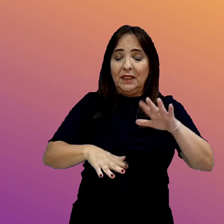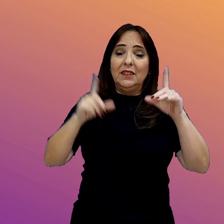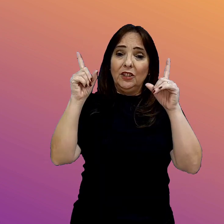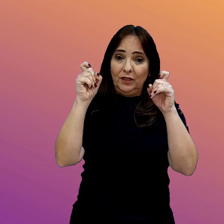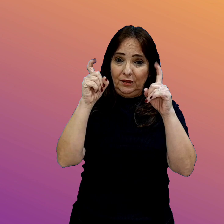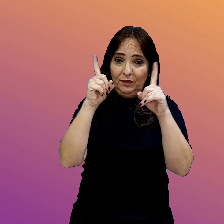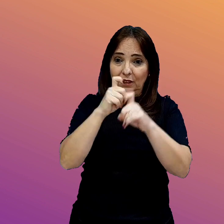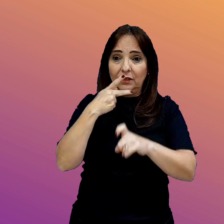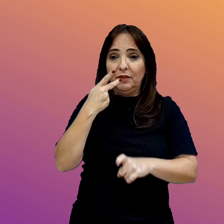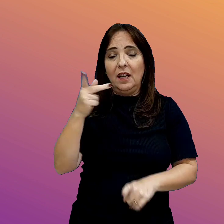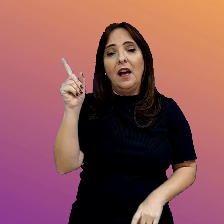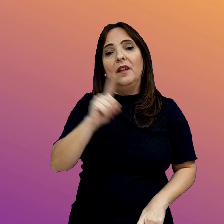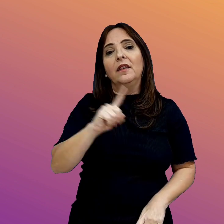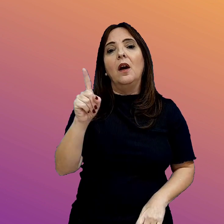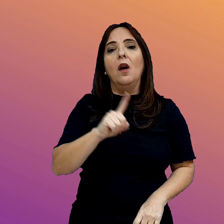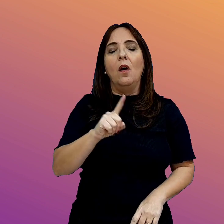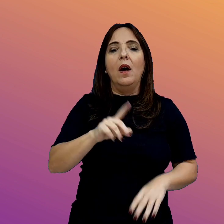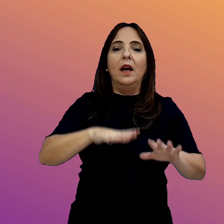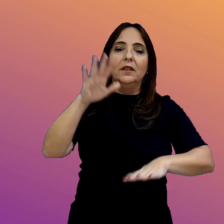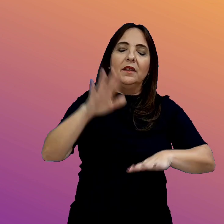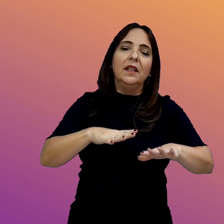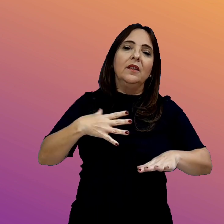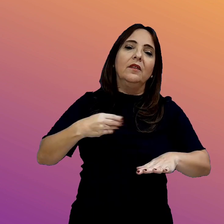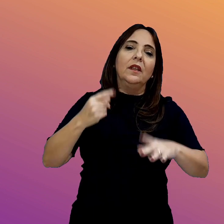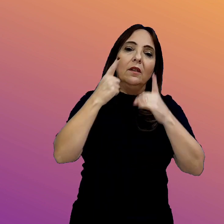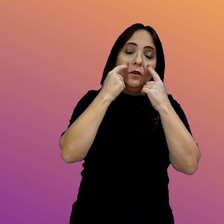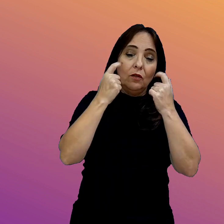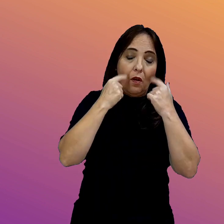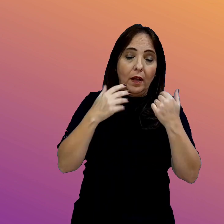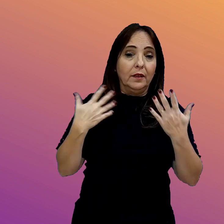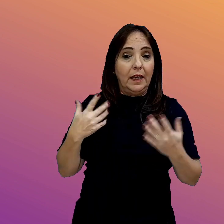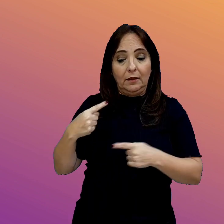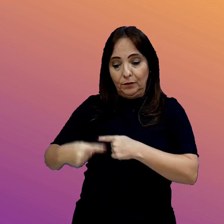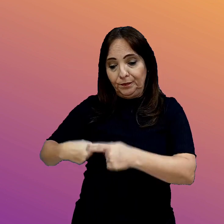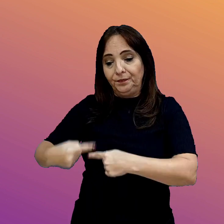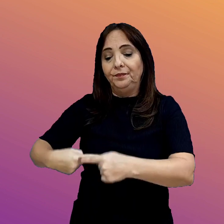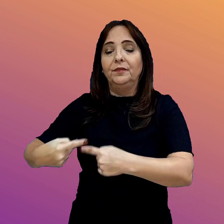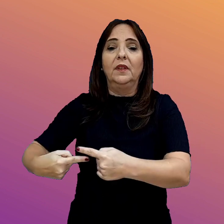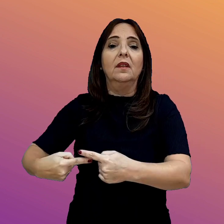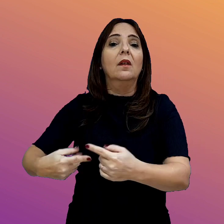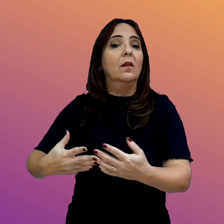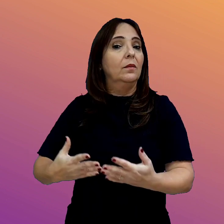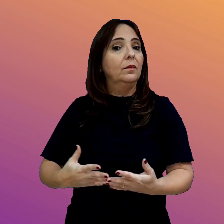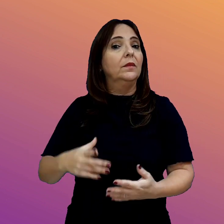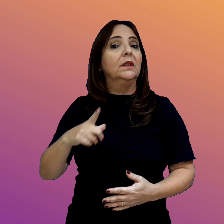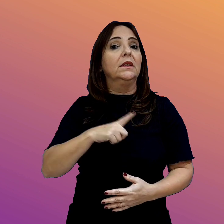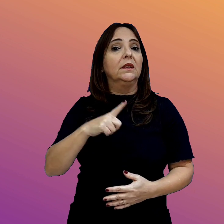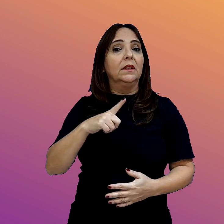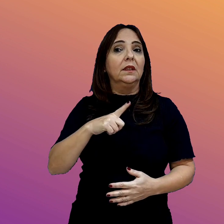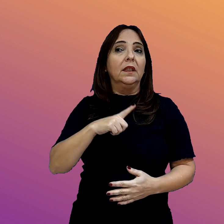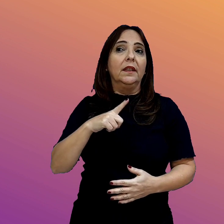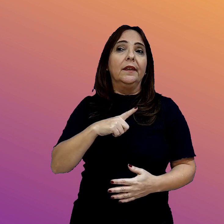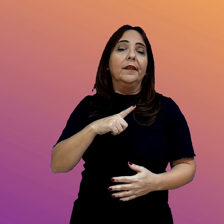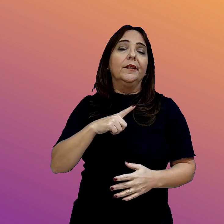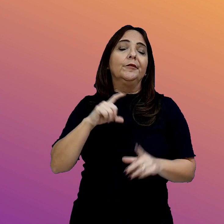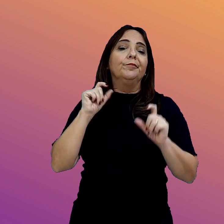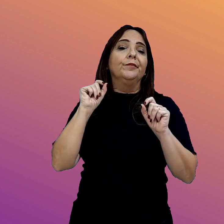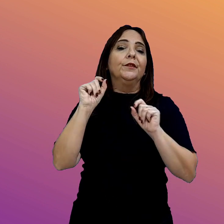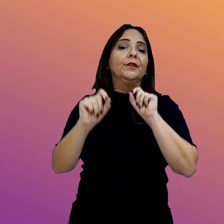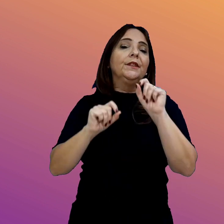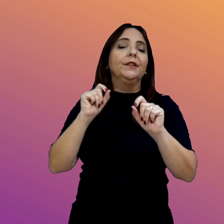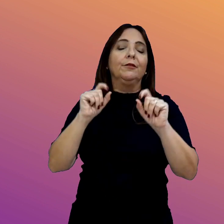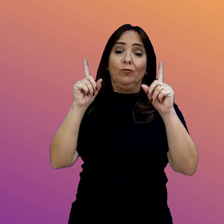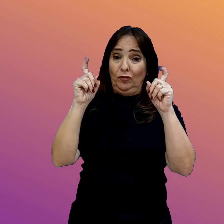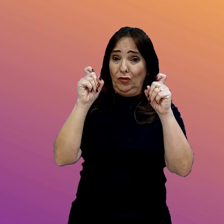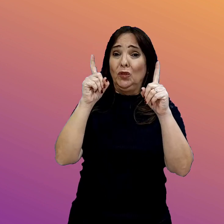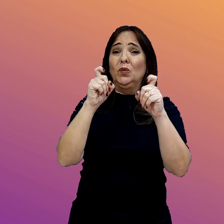nós viemos de uma geração que teve muitas privações, né? Então, a gente não...